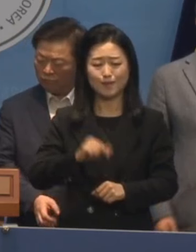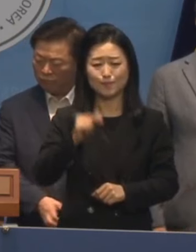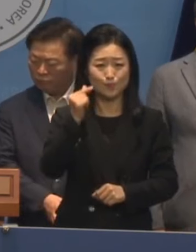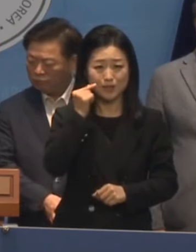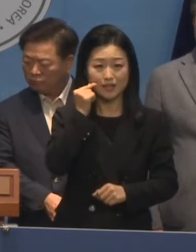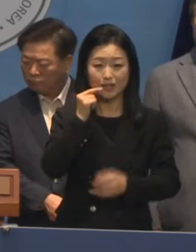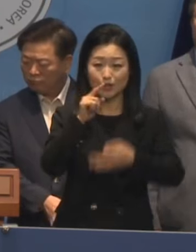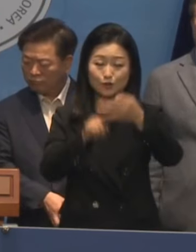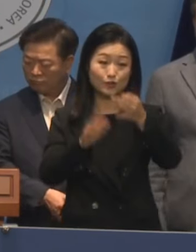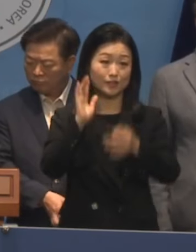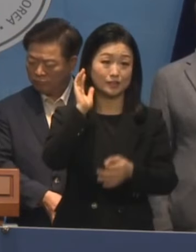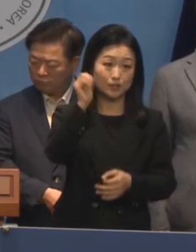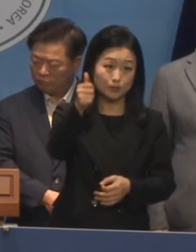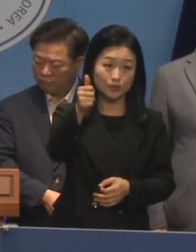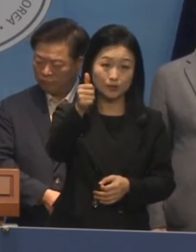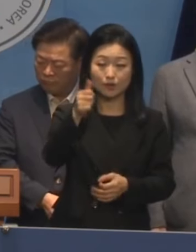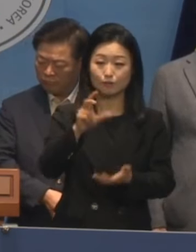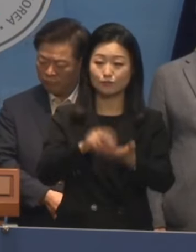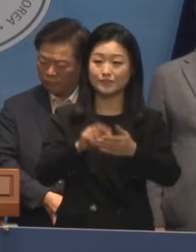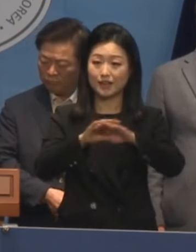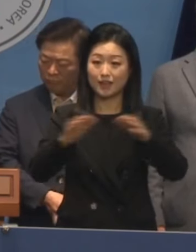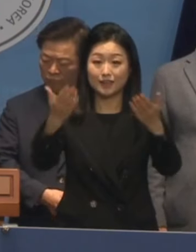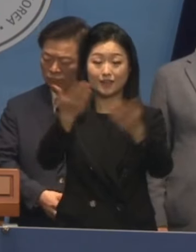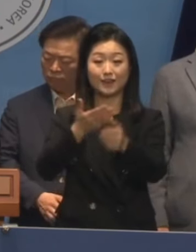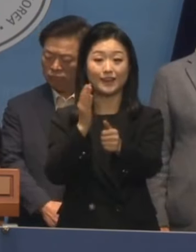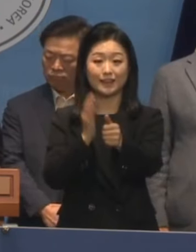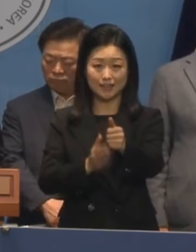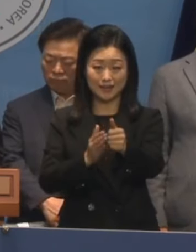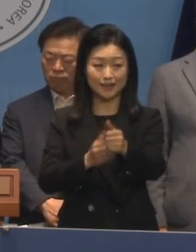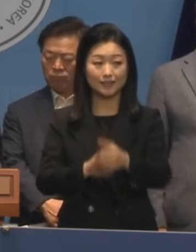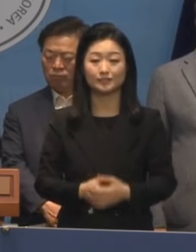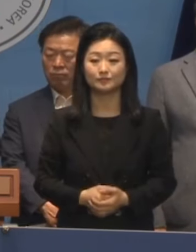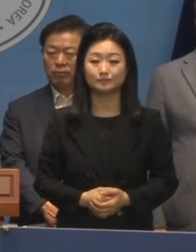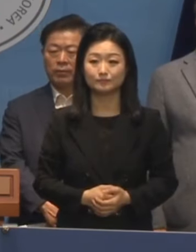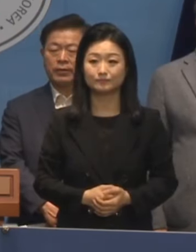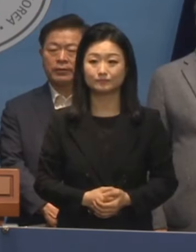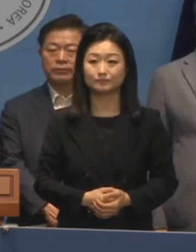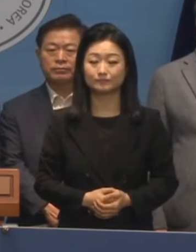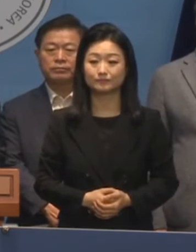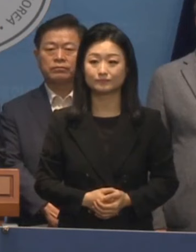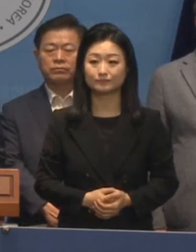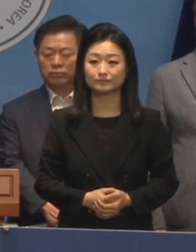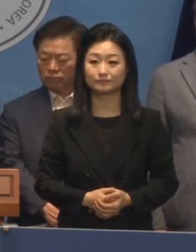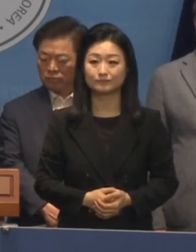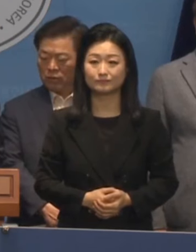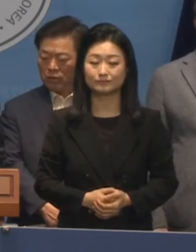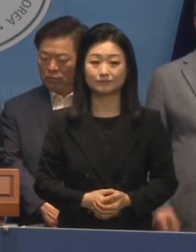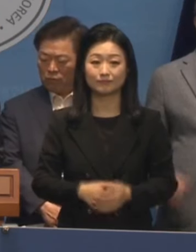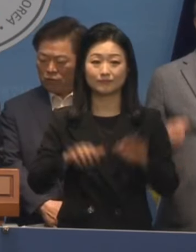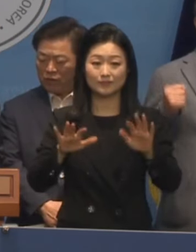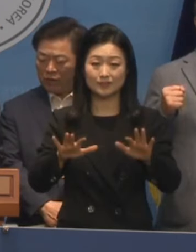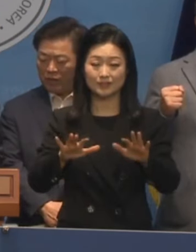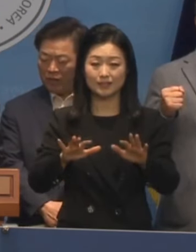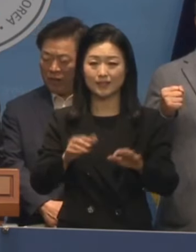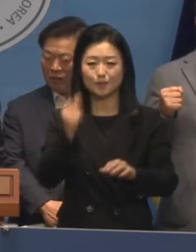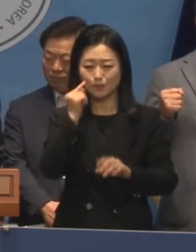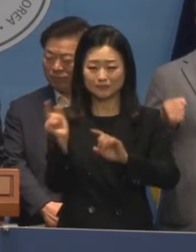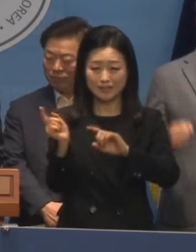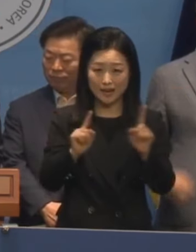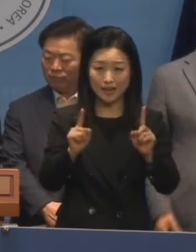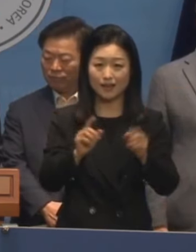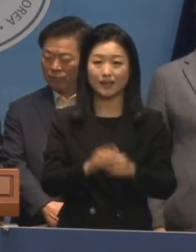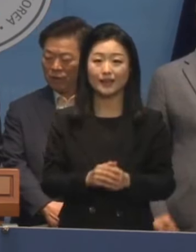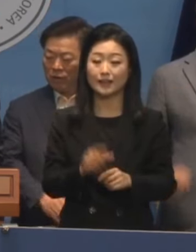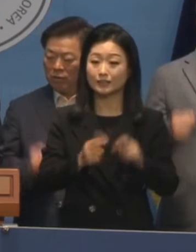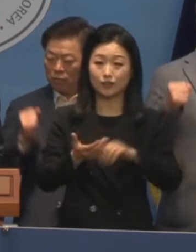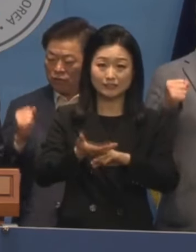윤상 대통령이 결자 해지라 한번 하겠습니다 이대로는 못 살겠다